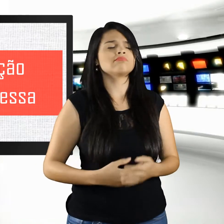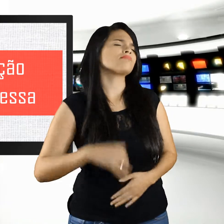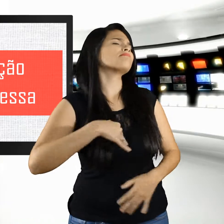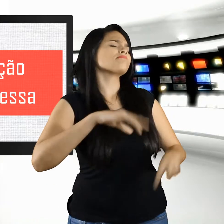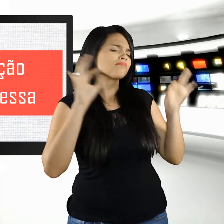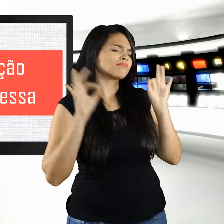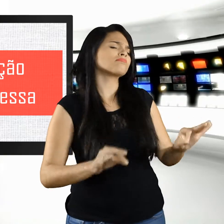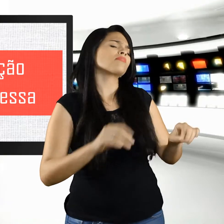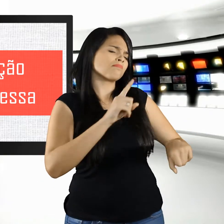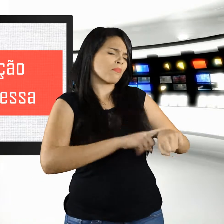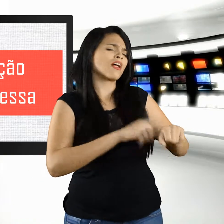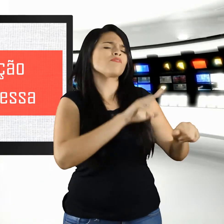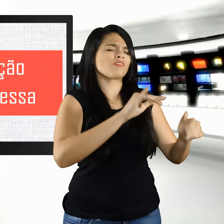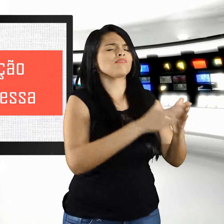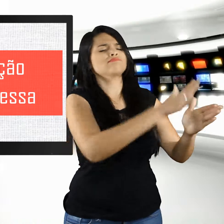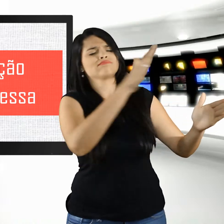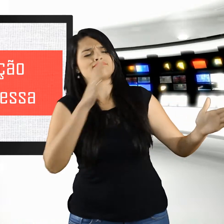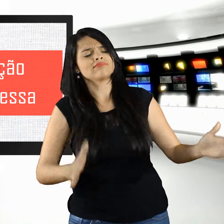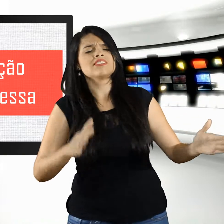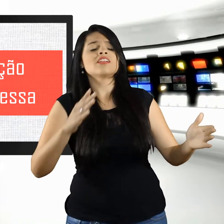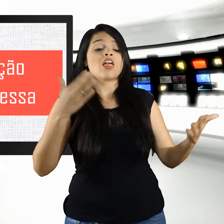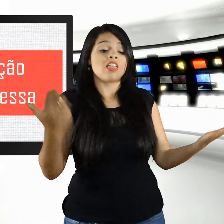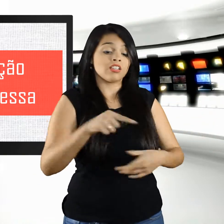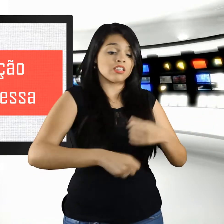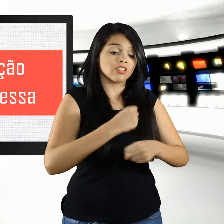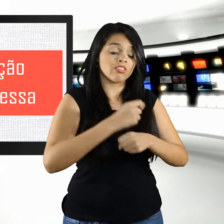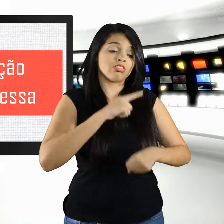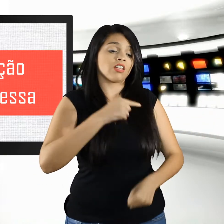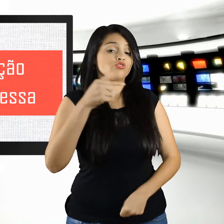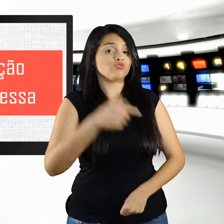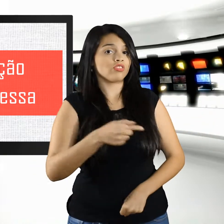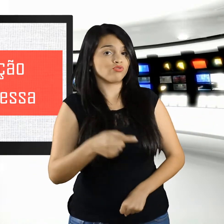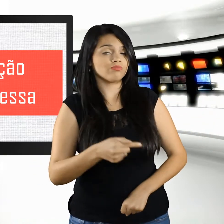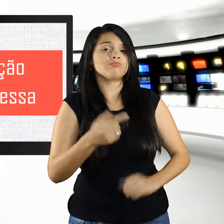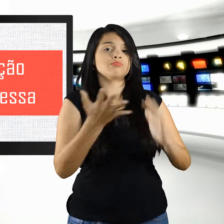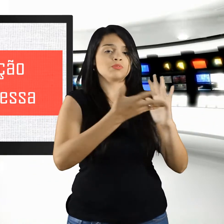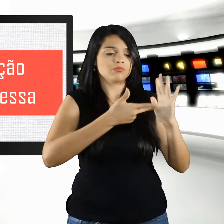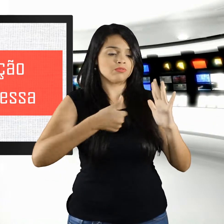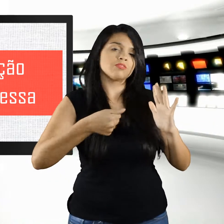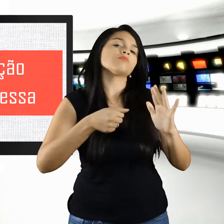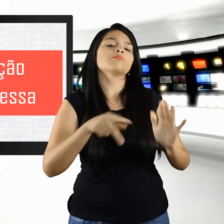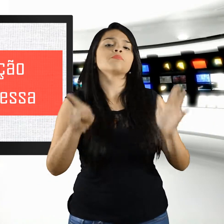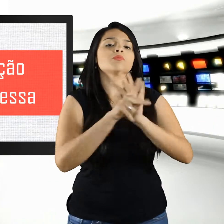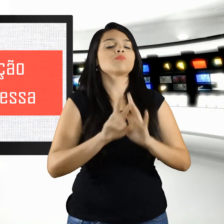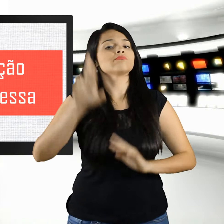ampliado. Este ano, ocorreu o 7º exame, realizado novamente pela UFSC,